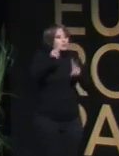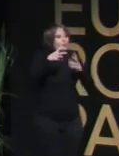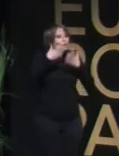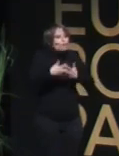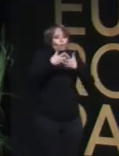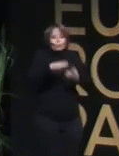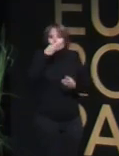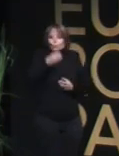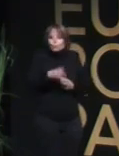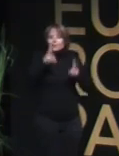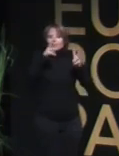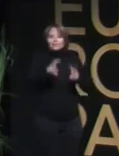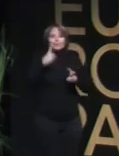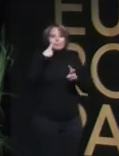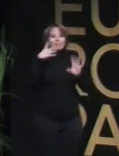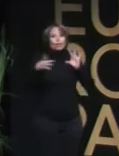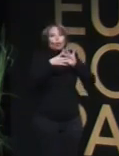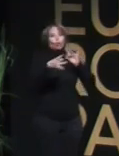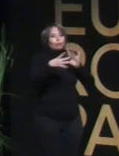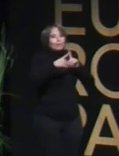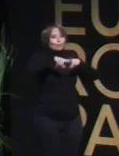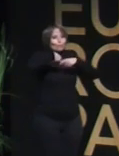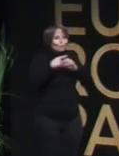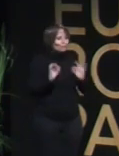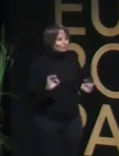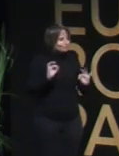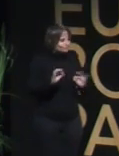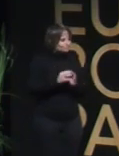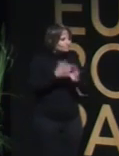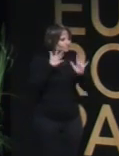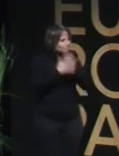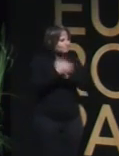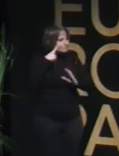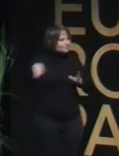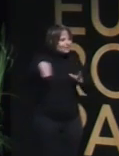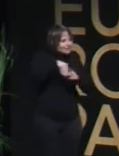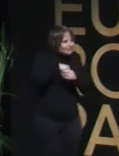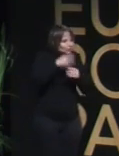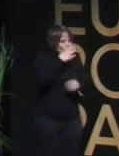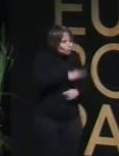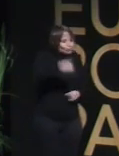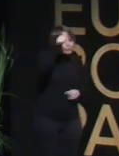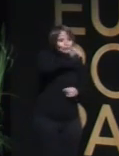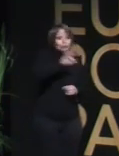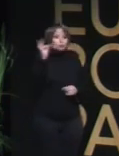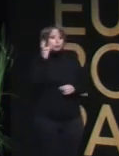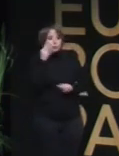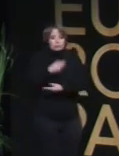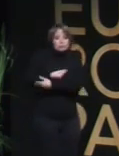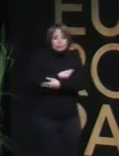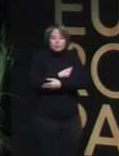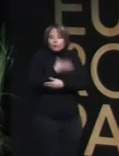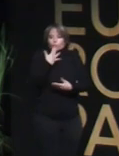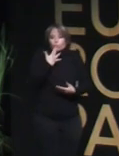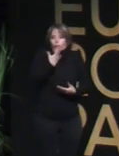muy bien, el tema de cierto tipo de conciliación, por ejemplo, ¿no? Es decir, el ir incorporando a los más peques a muchos de los aspectos que los aitas y las amas igual no podemos dejar